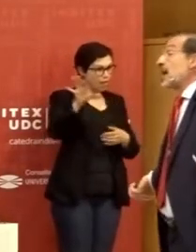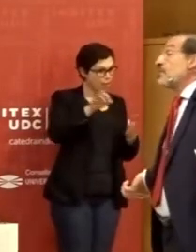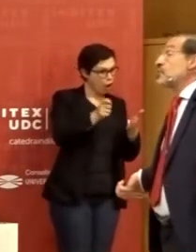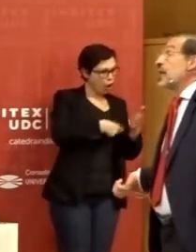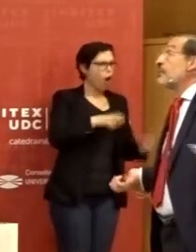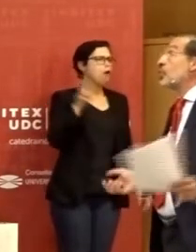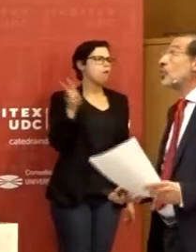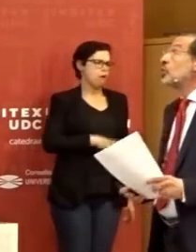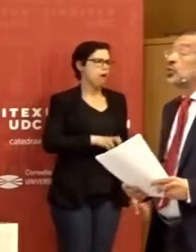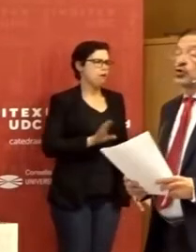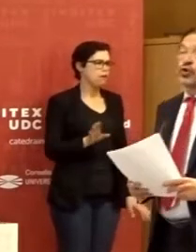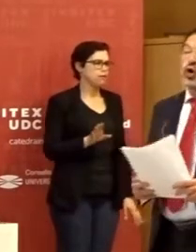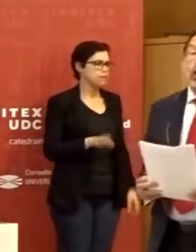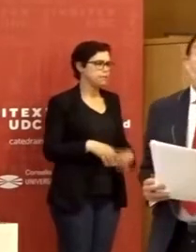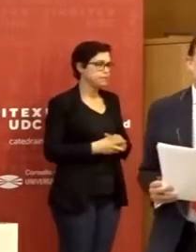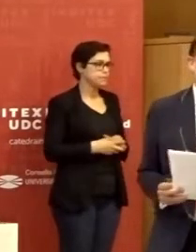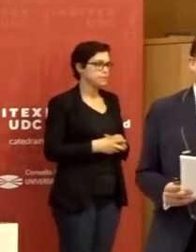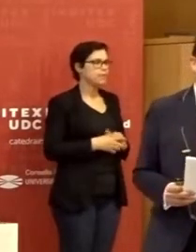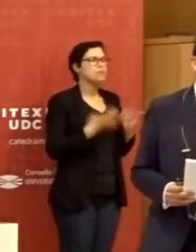no carguemos tampoco